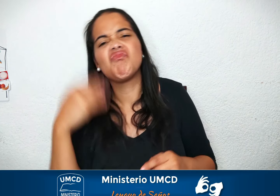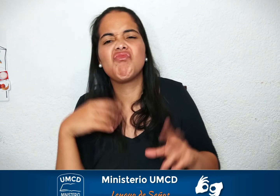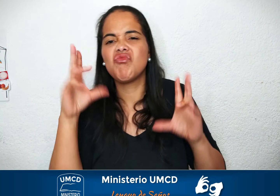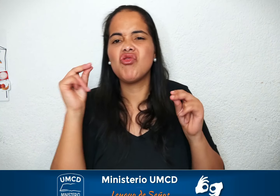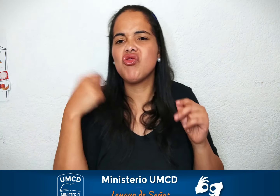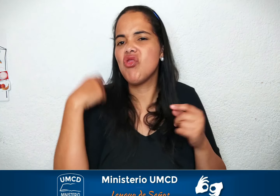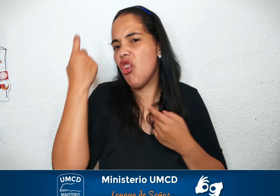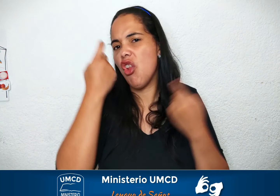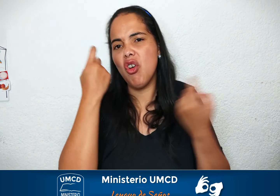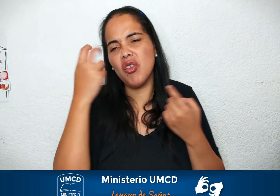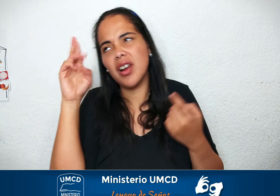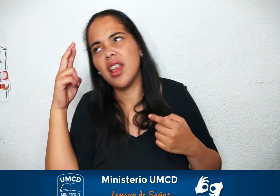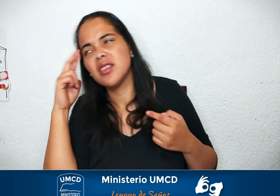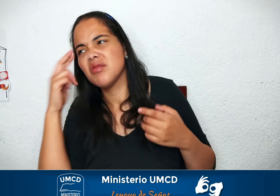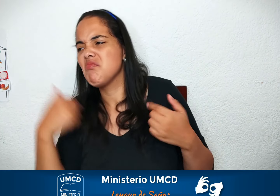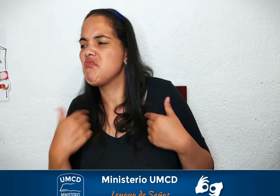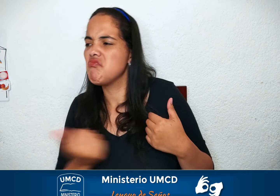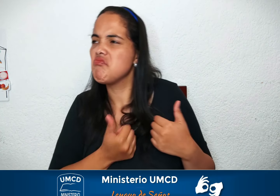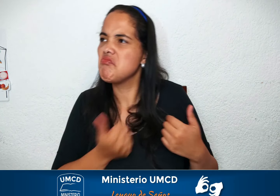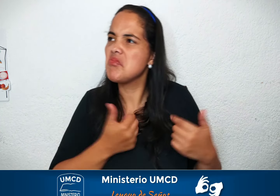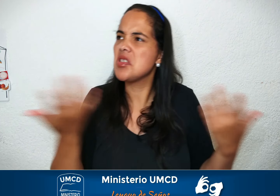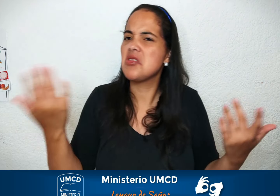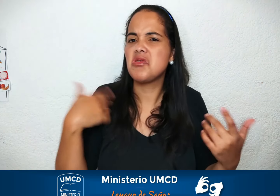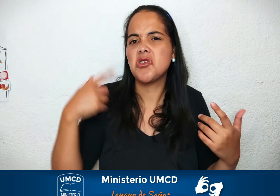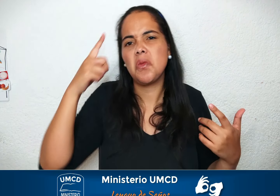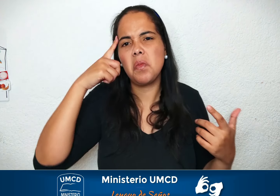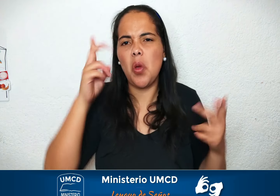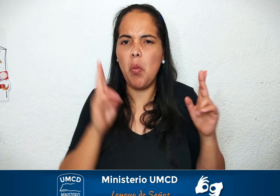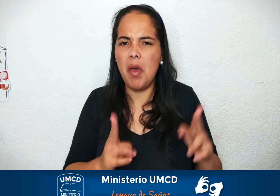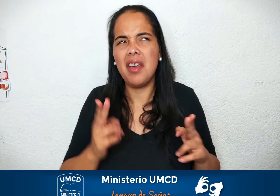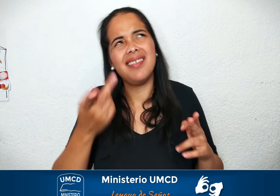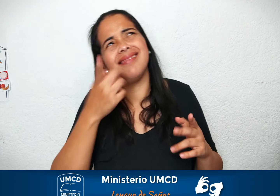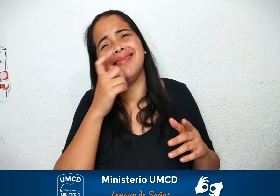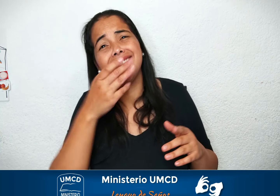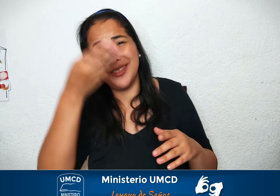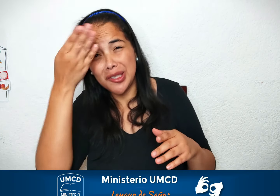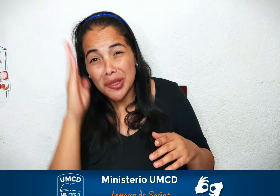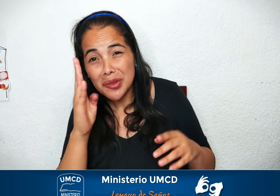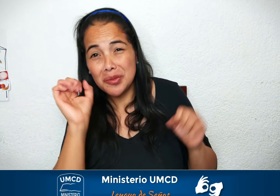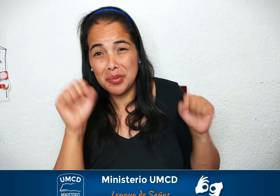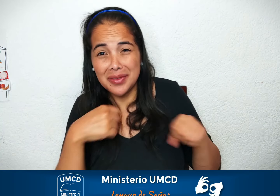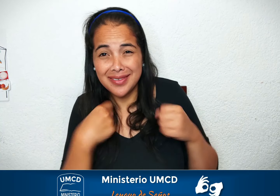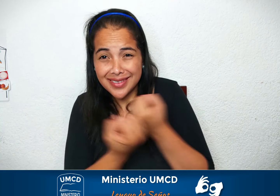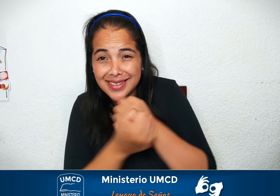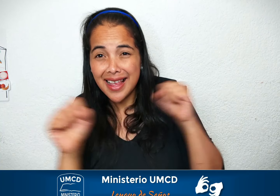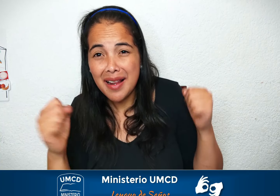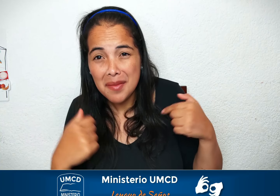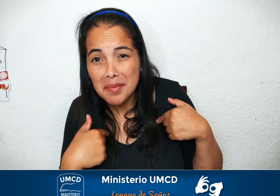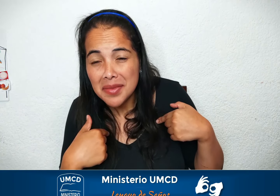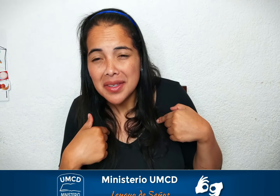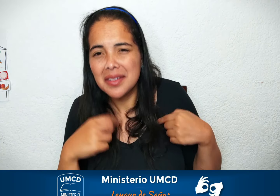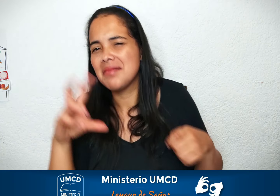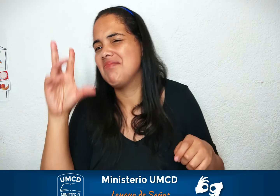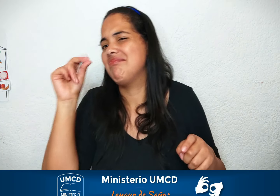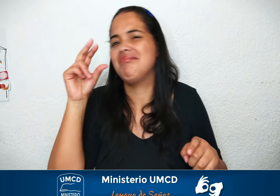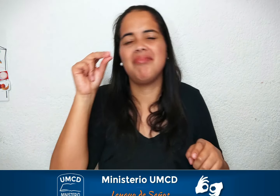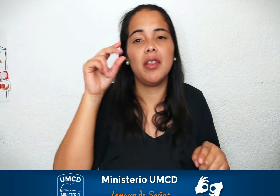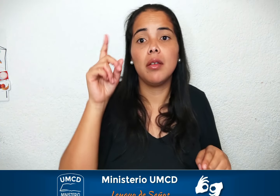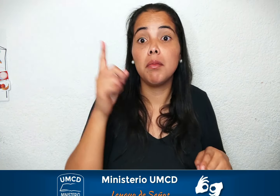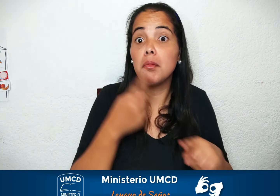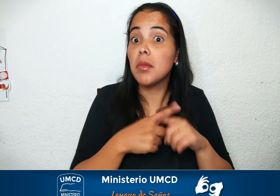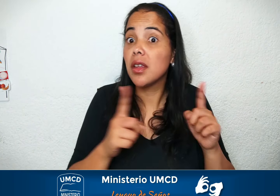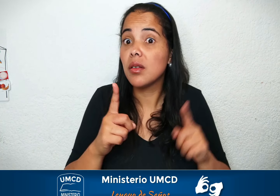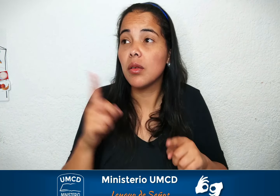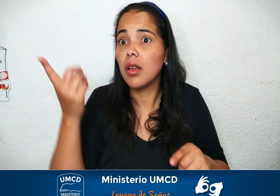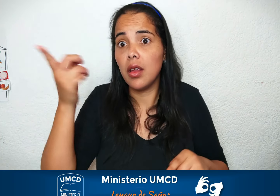difícil, porque ustedes en cambio quieren entenderlo esto dentro de la mentalidad humana y no la pueden entender. Debemos entender de que para